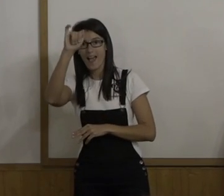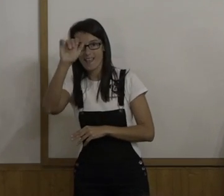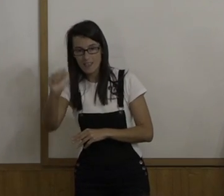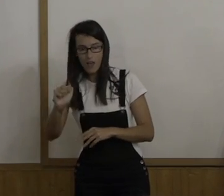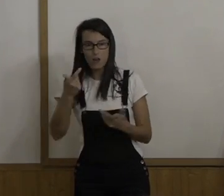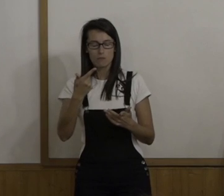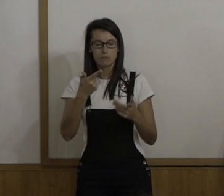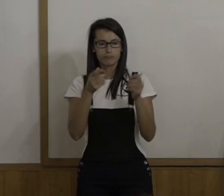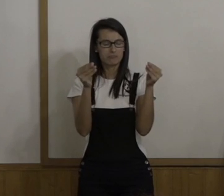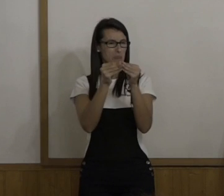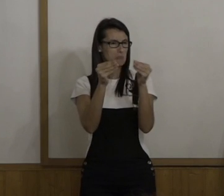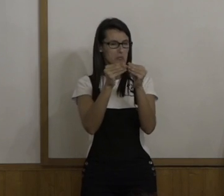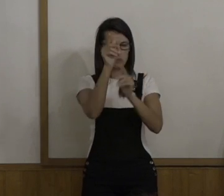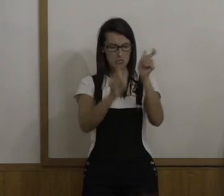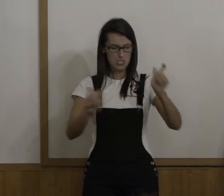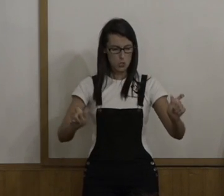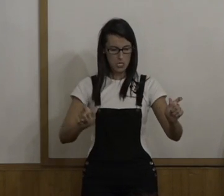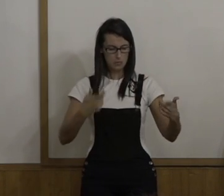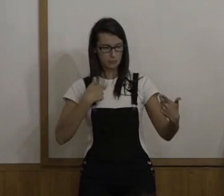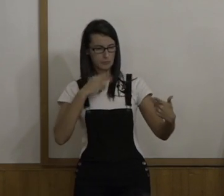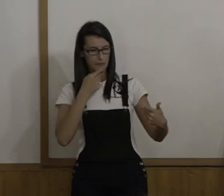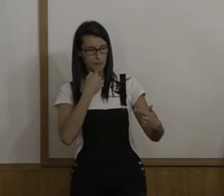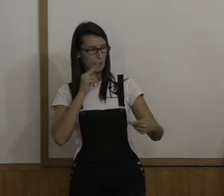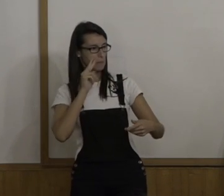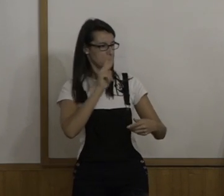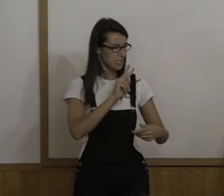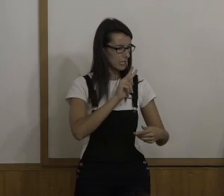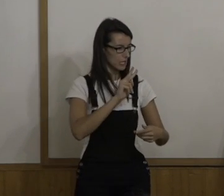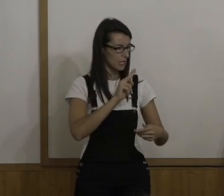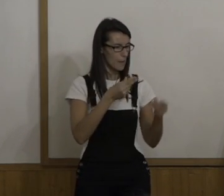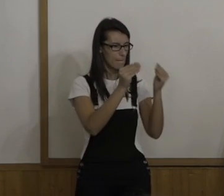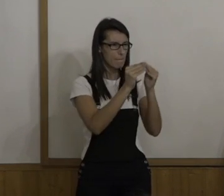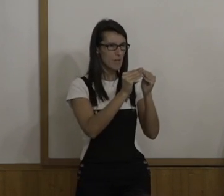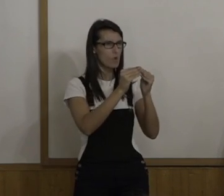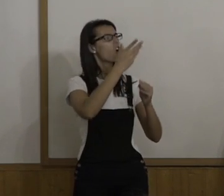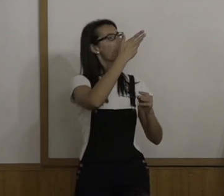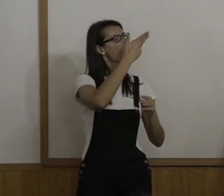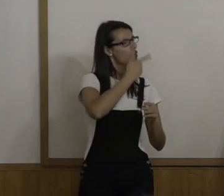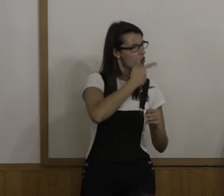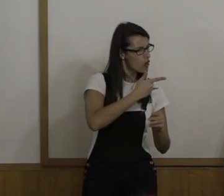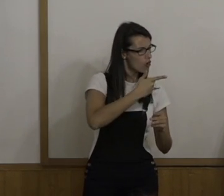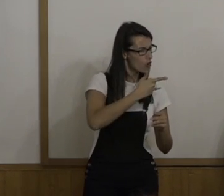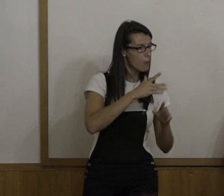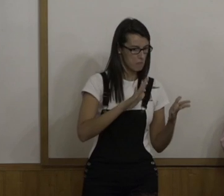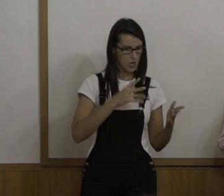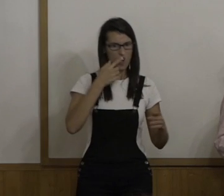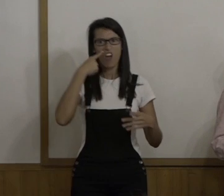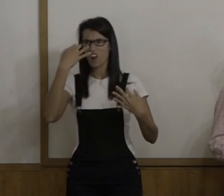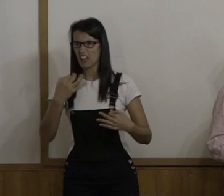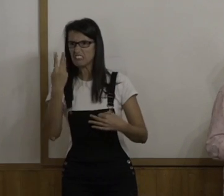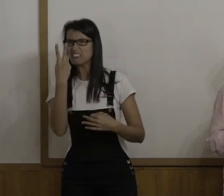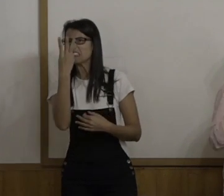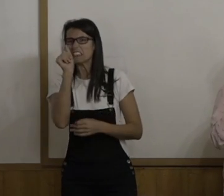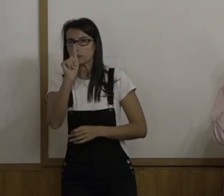verbos. La gente, oigo mucha gente que ve, que te dice, yo a esa persona la conozco. Y yo, pero si la has visto